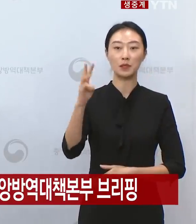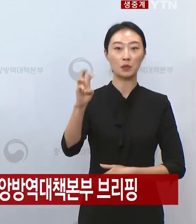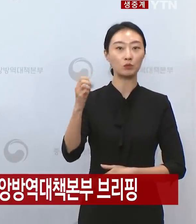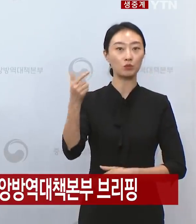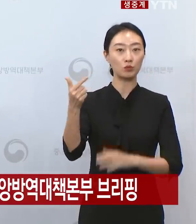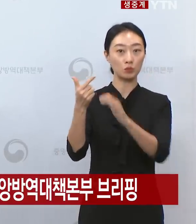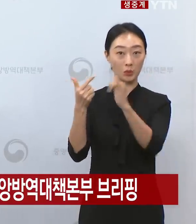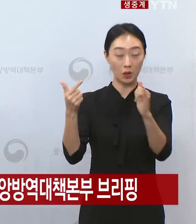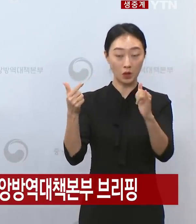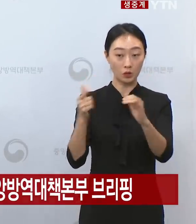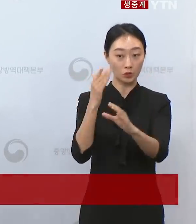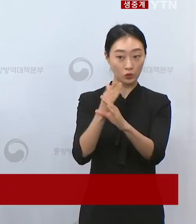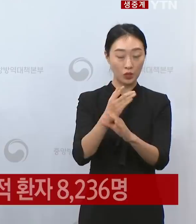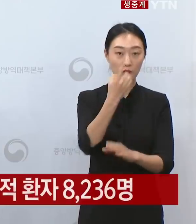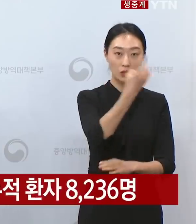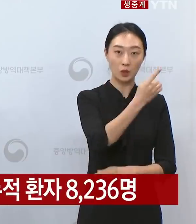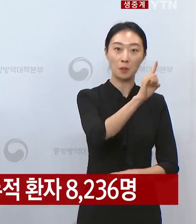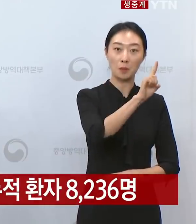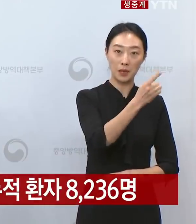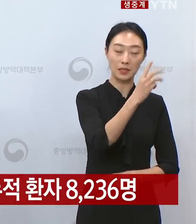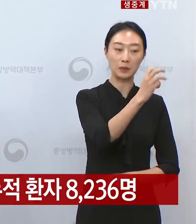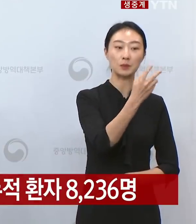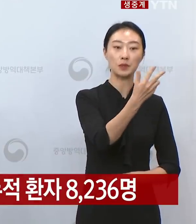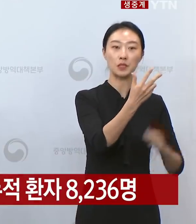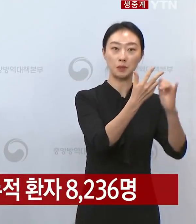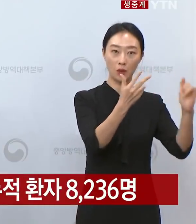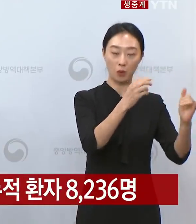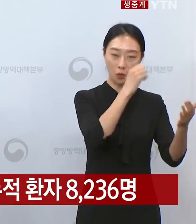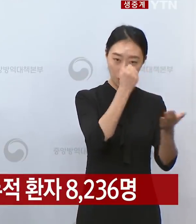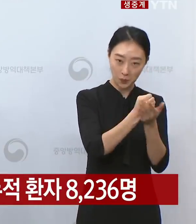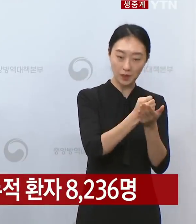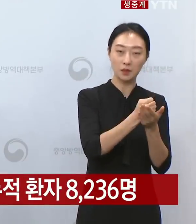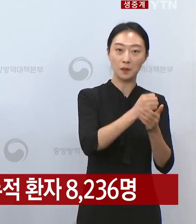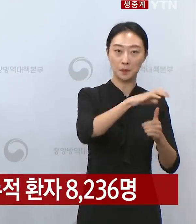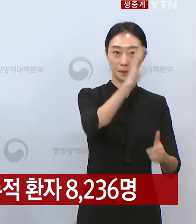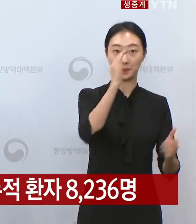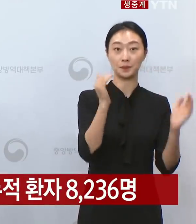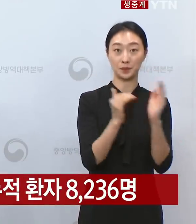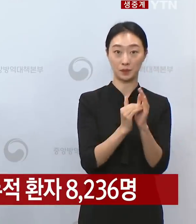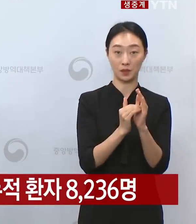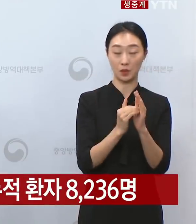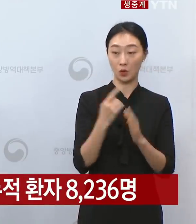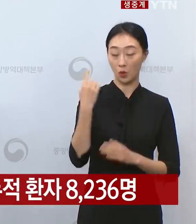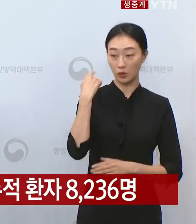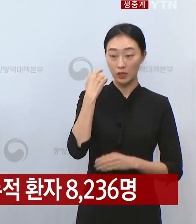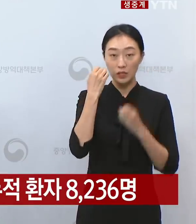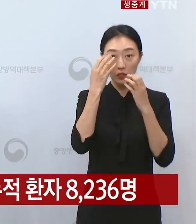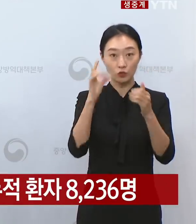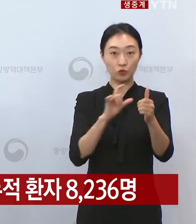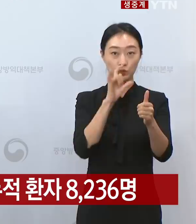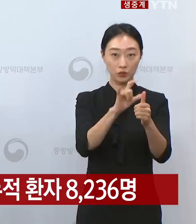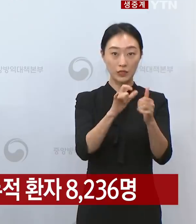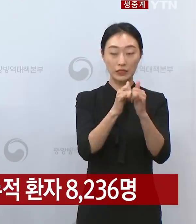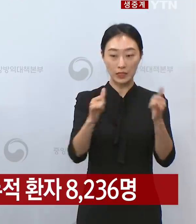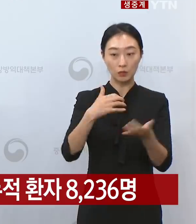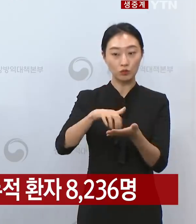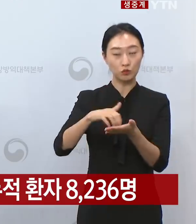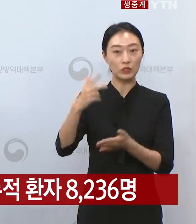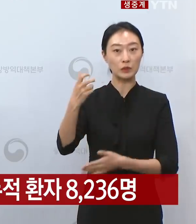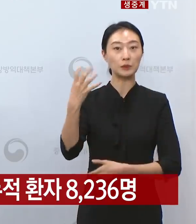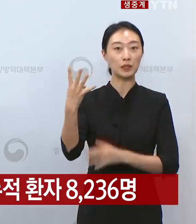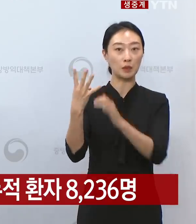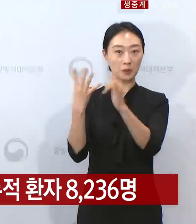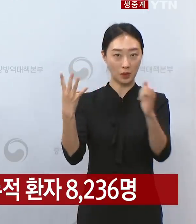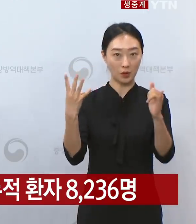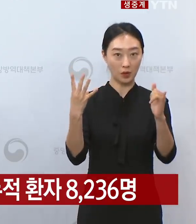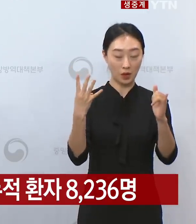8,236명이며 이 중 1,137명이 격리 해제되었습니다. 어제 신규 확진자는 74명이었고 격리